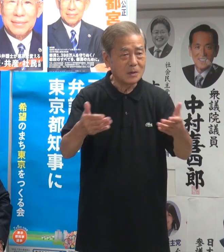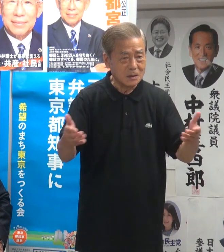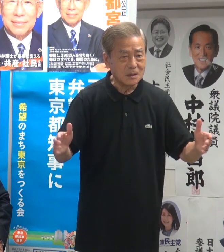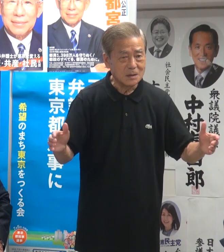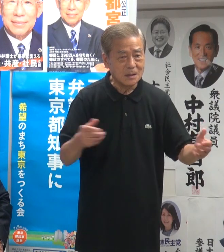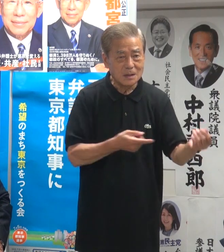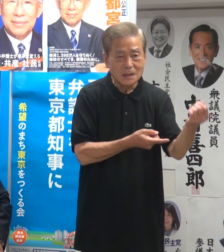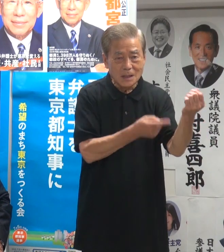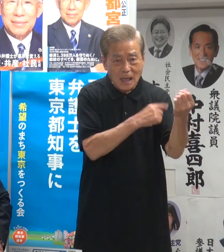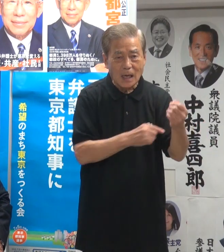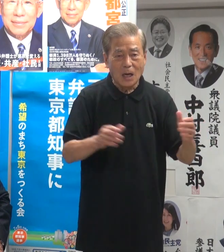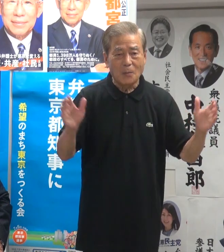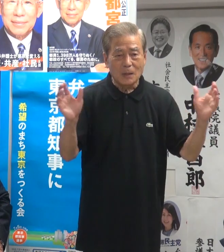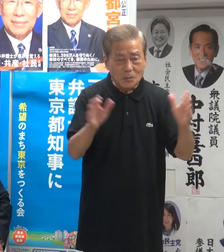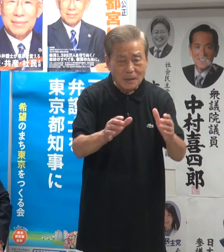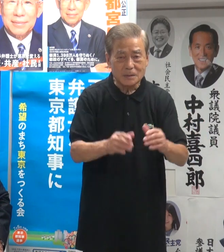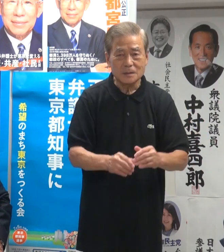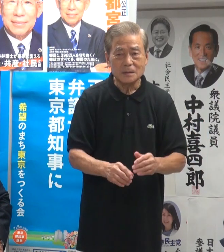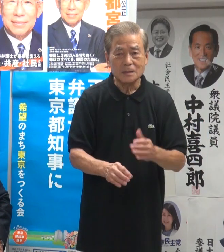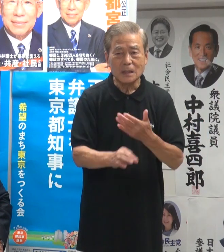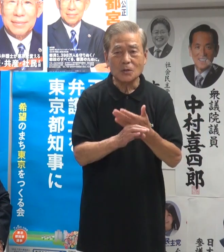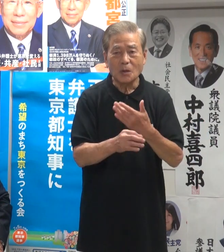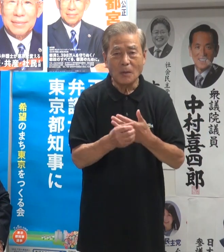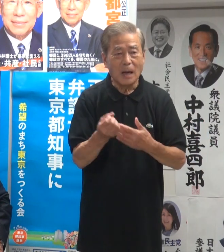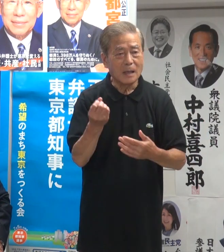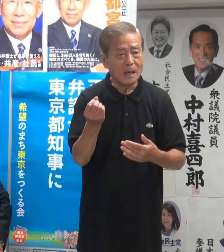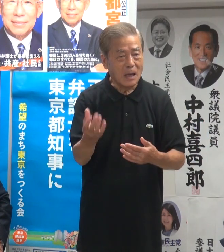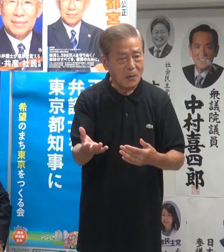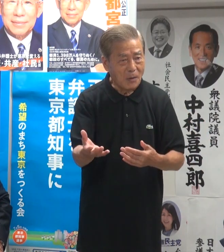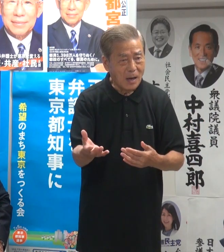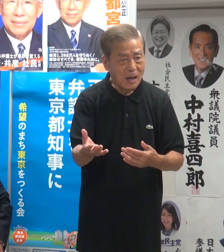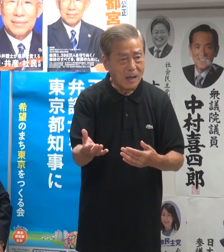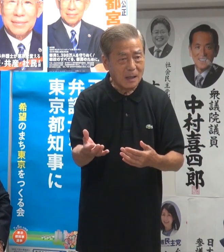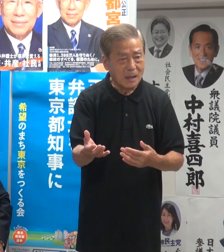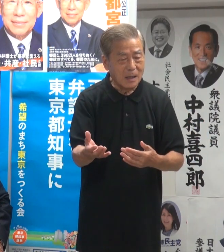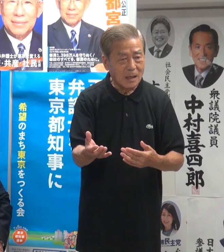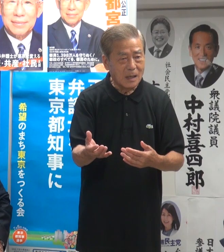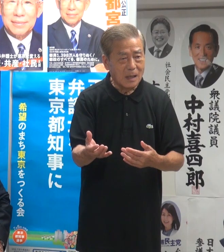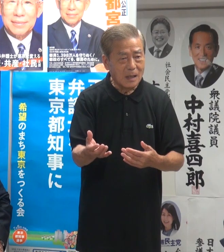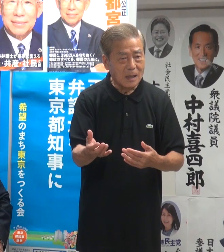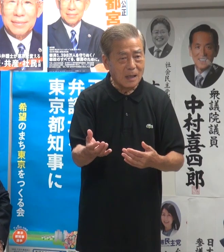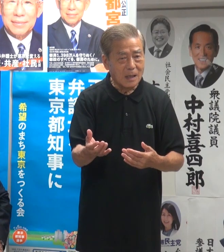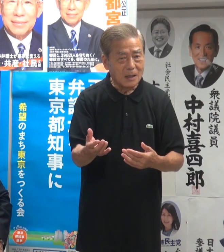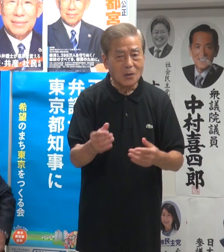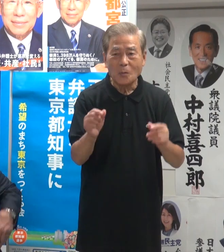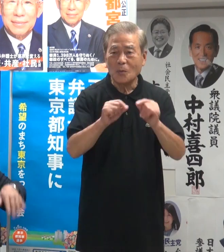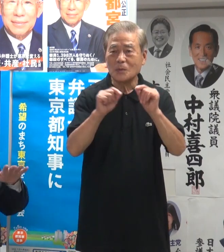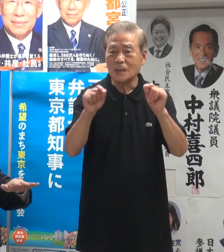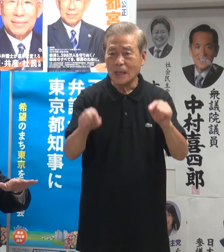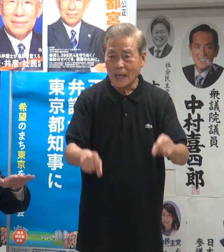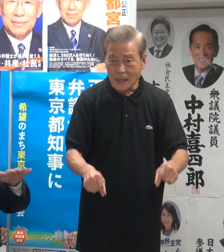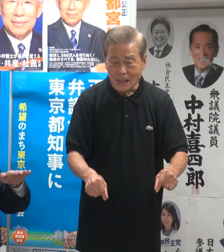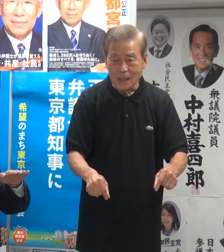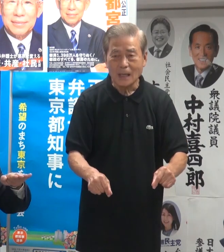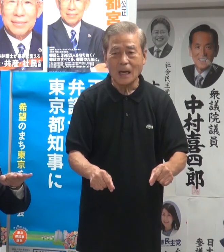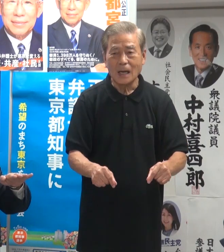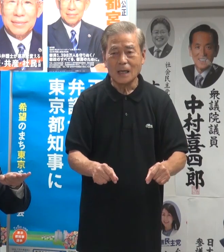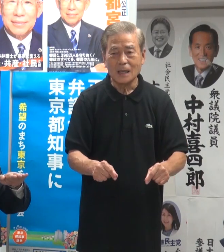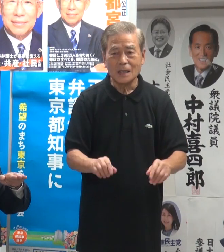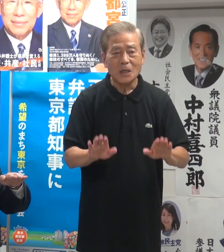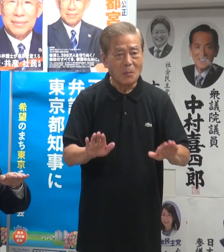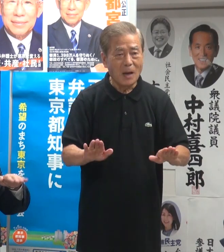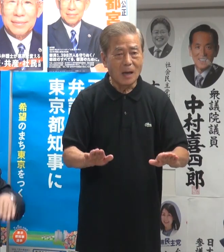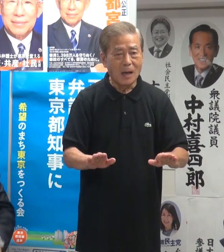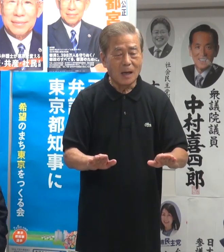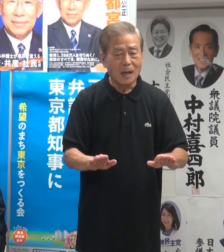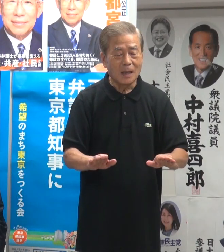ね。ただその令和の方がどうするかっていうのはそれは対立を出してまし